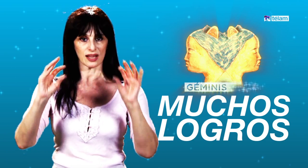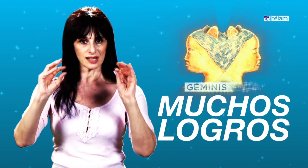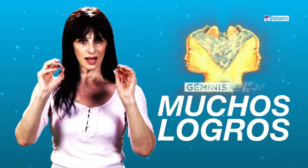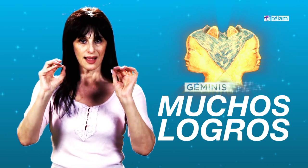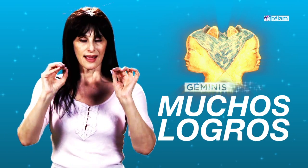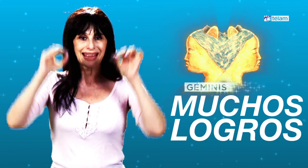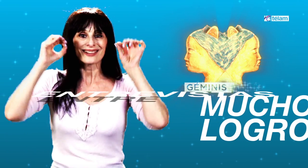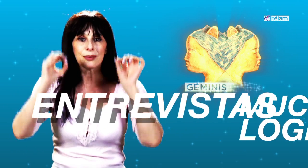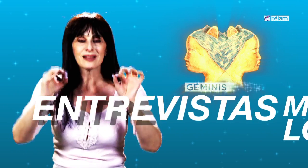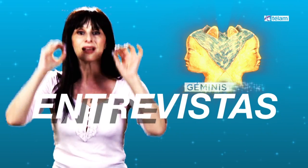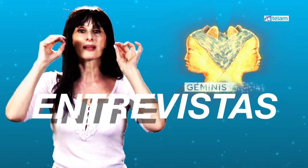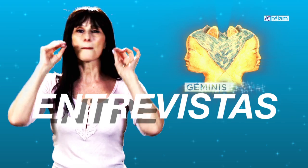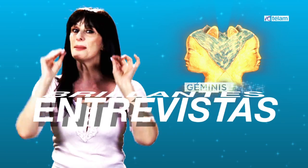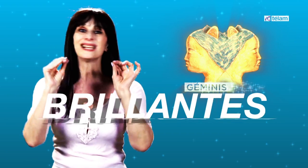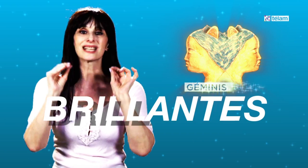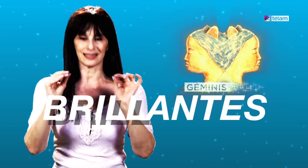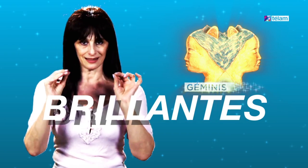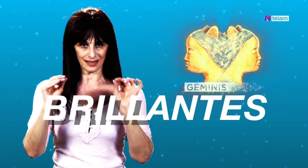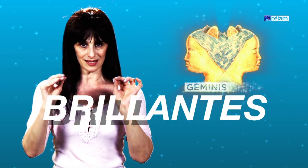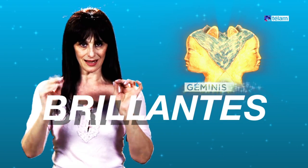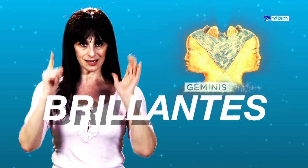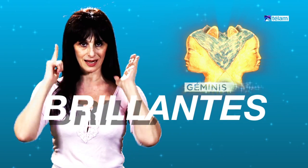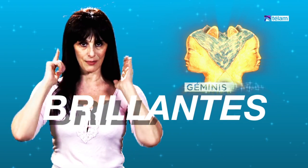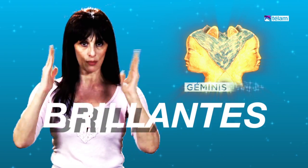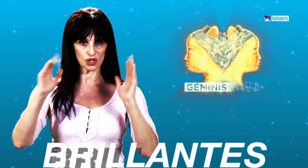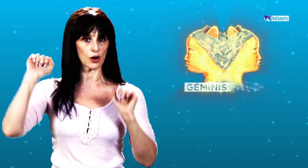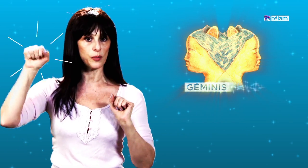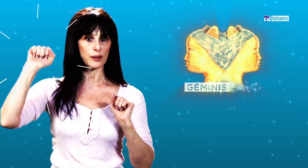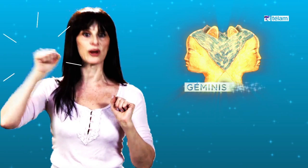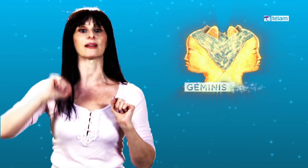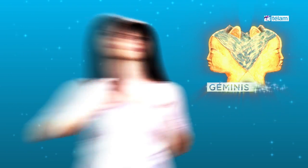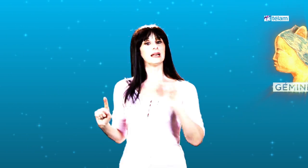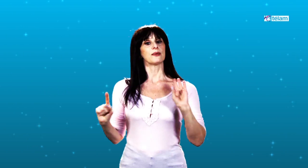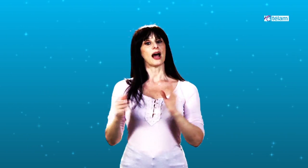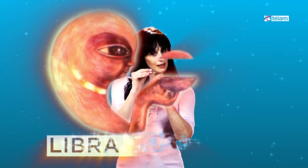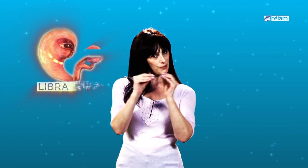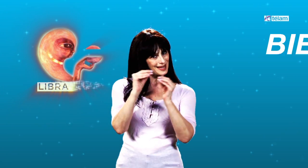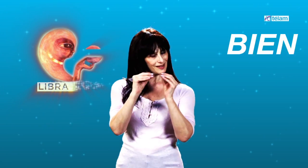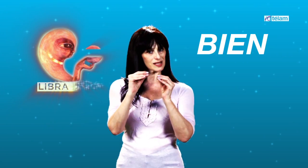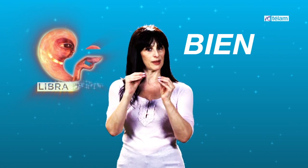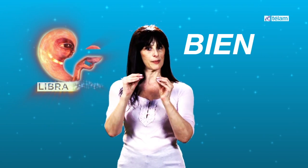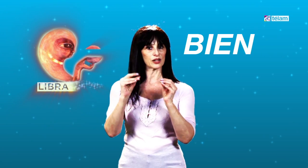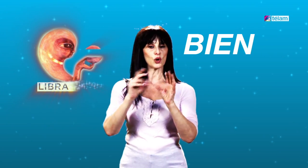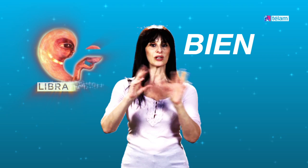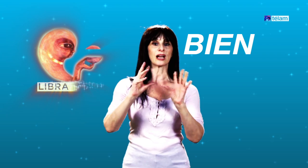decir, entrevistas brillantes. Así que vamos a golpear puertas. Libra, está bien esta semana para todo lo que tenga que ver